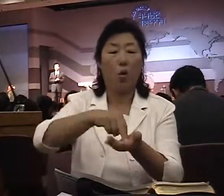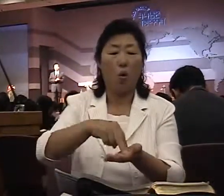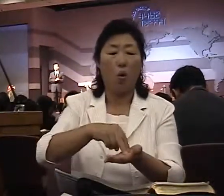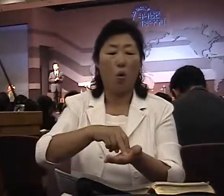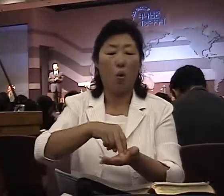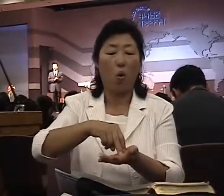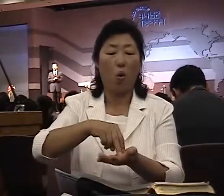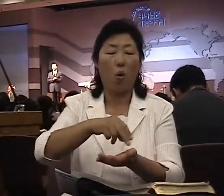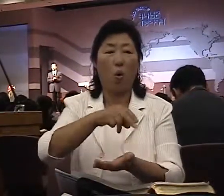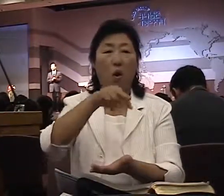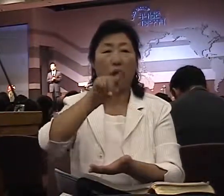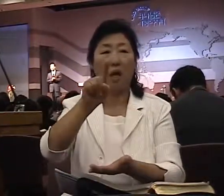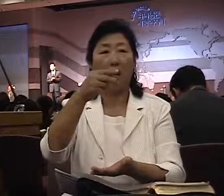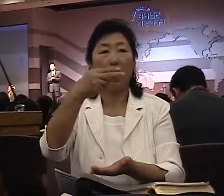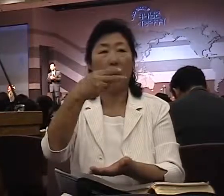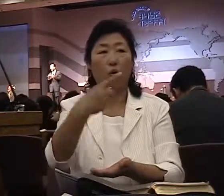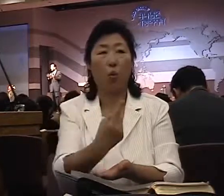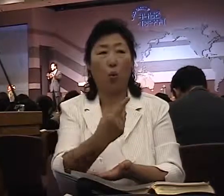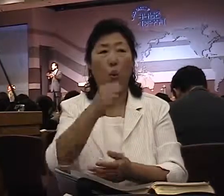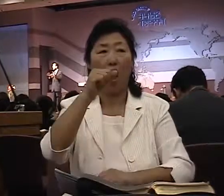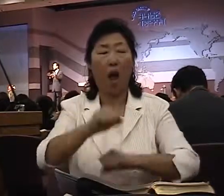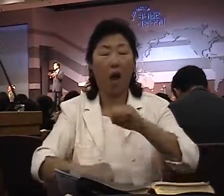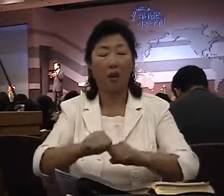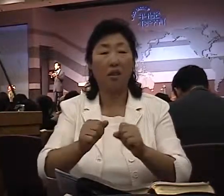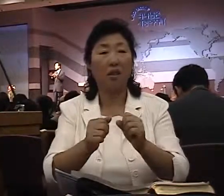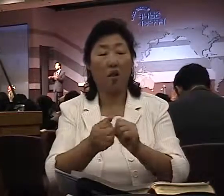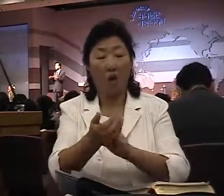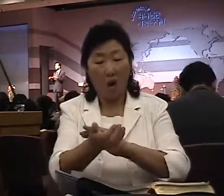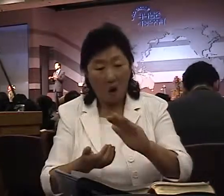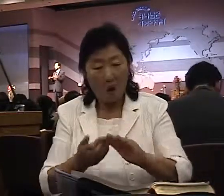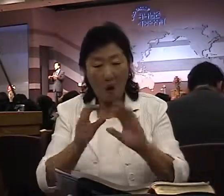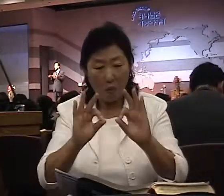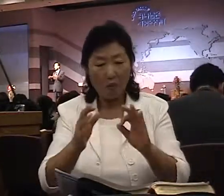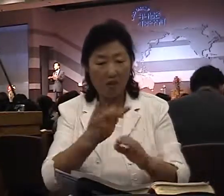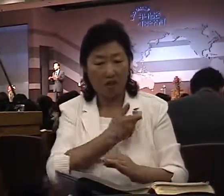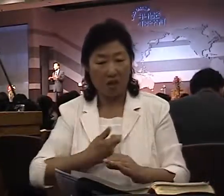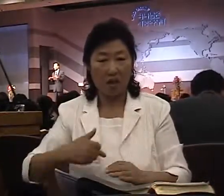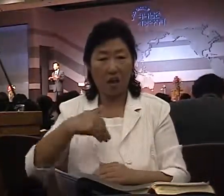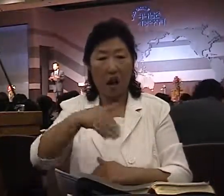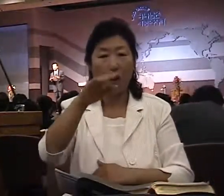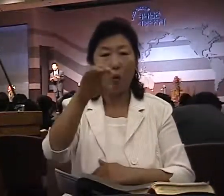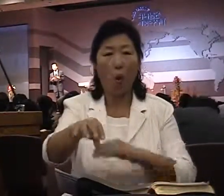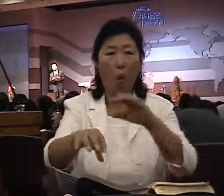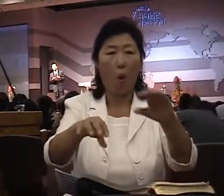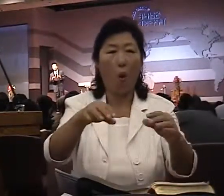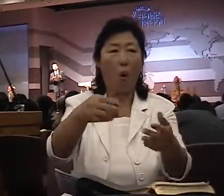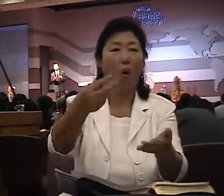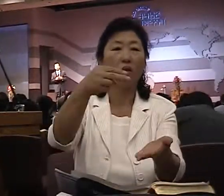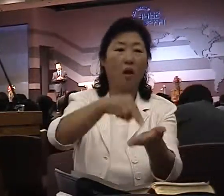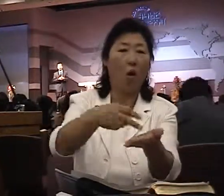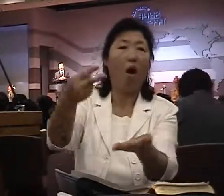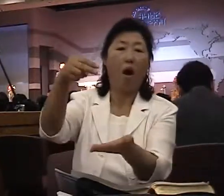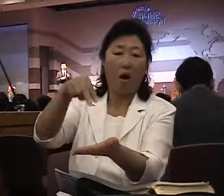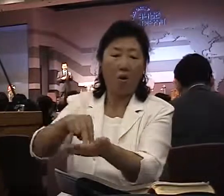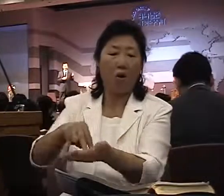보면은 초대교회에서도 제자들을 가는 곳마다 세우고, 사실 믿는 모든 사람들이